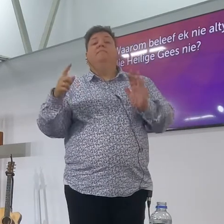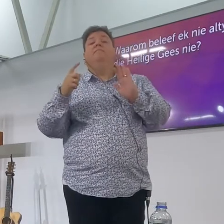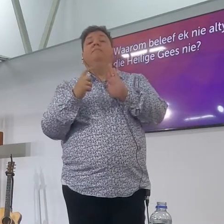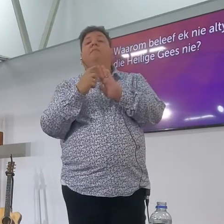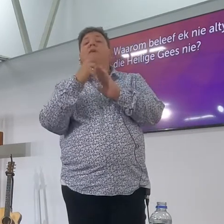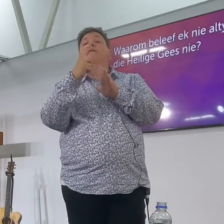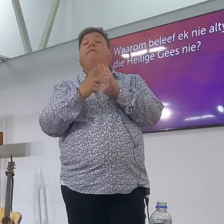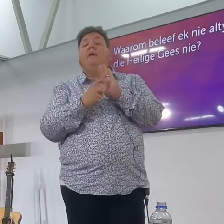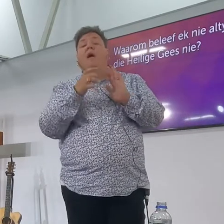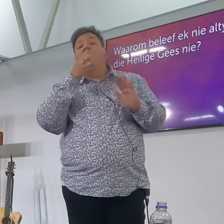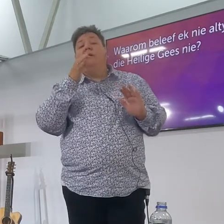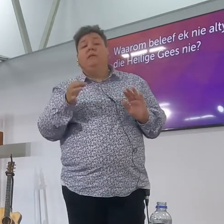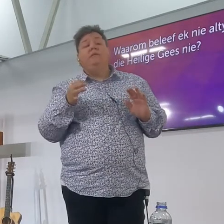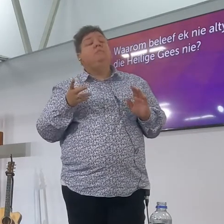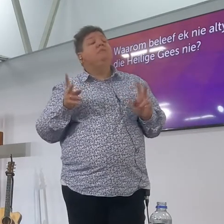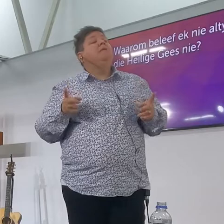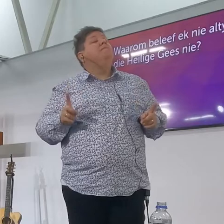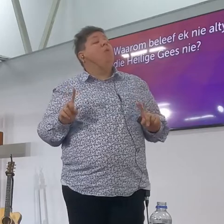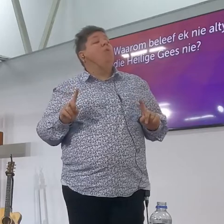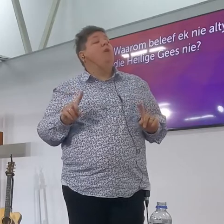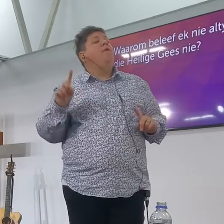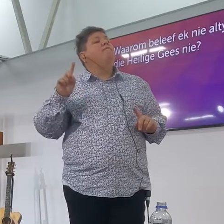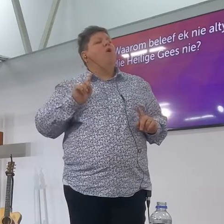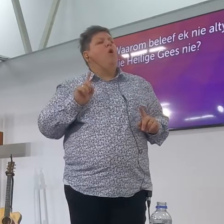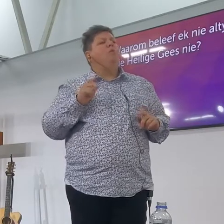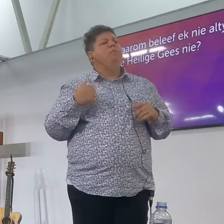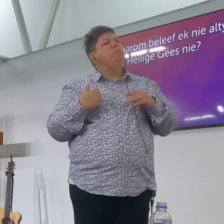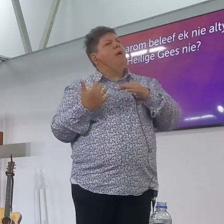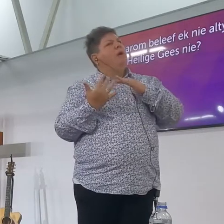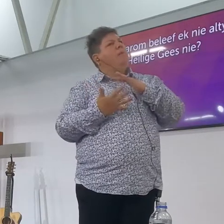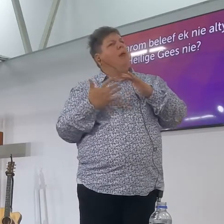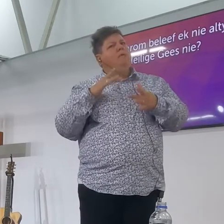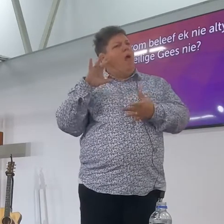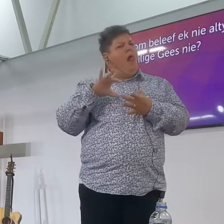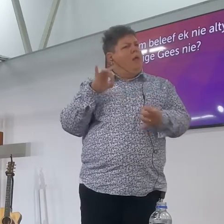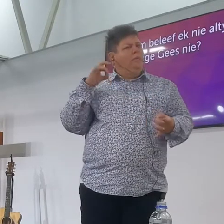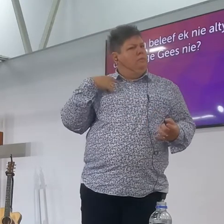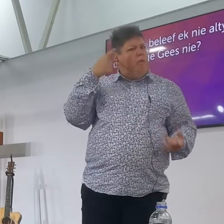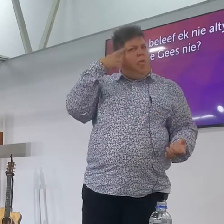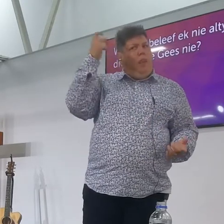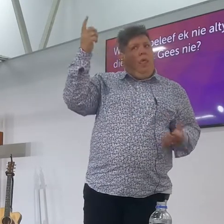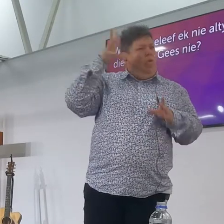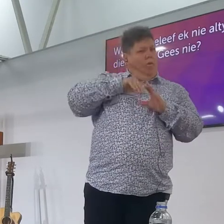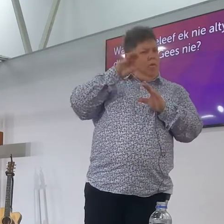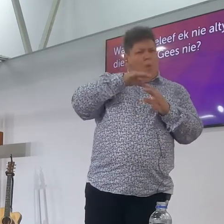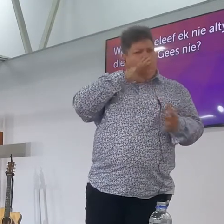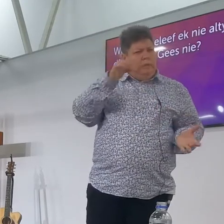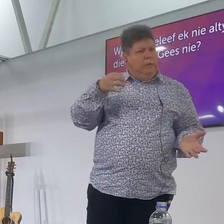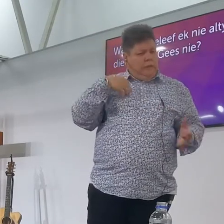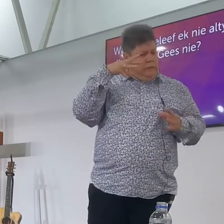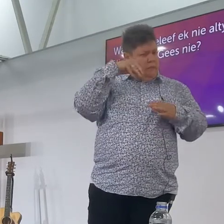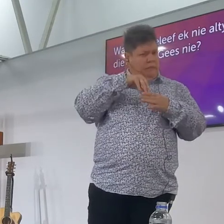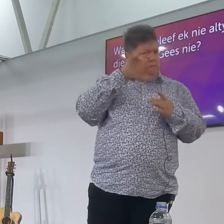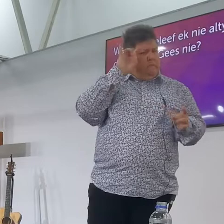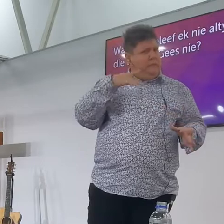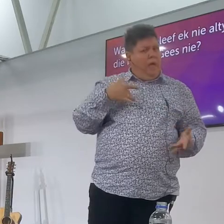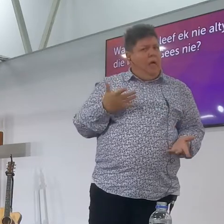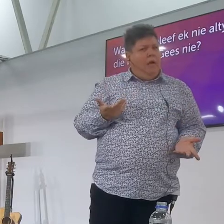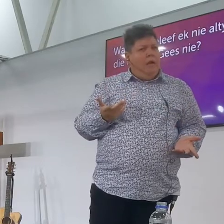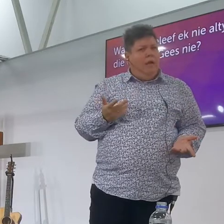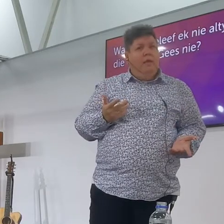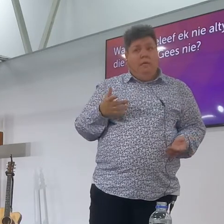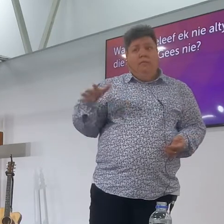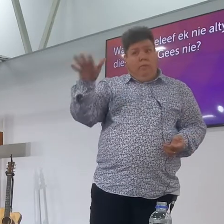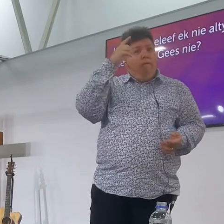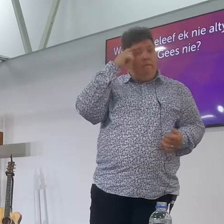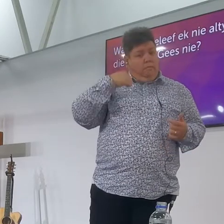Die vraag kan dalk wees vir oggend, waarom beleef ek nie die Heilige Gees nie? Ek dink jy sit baie mense vanoggend hierso, jy is werklik 'n kind